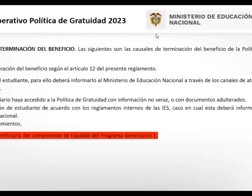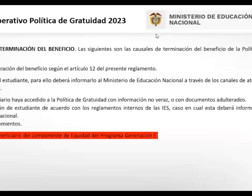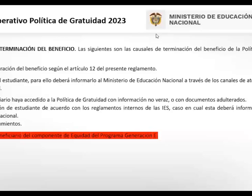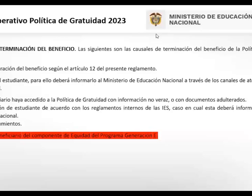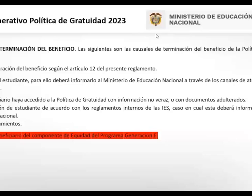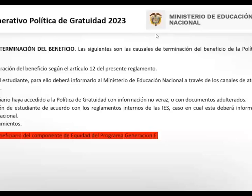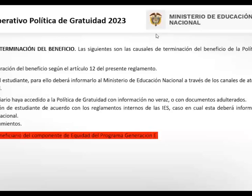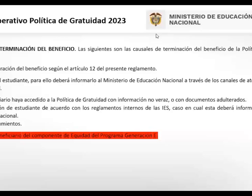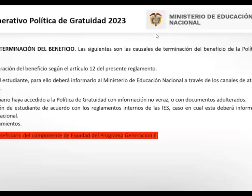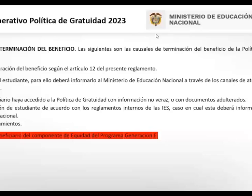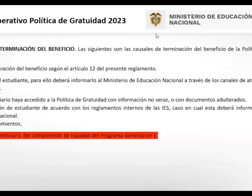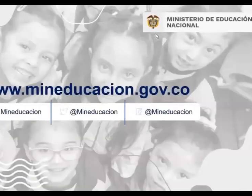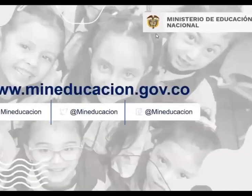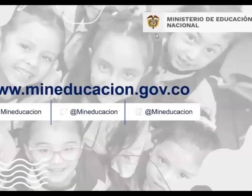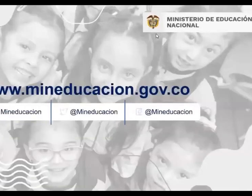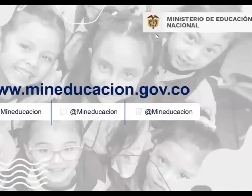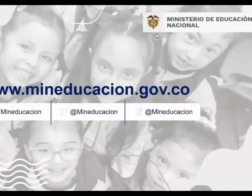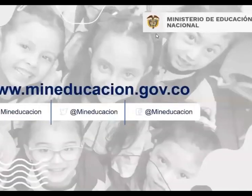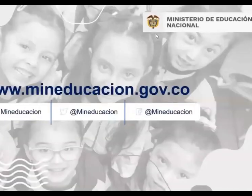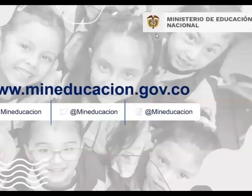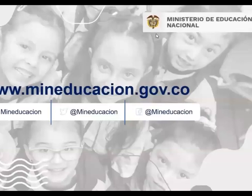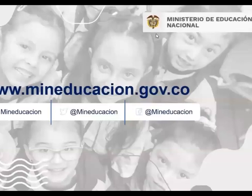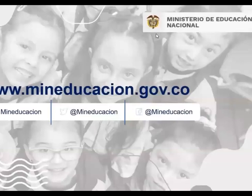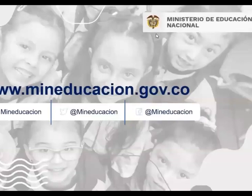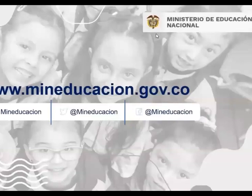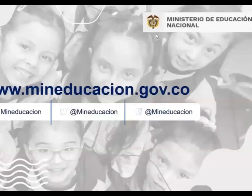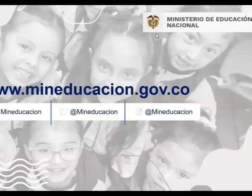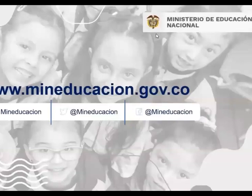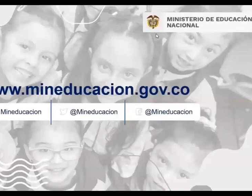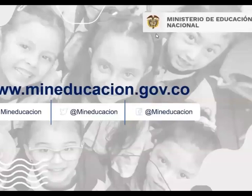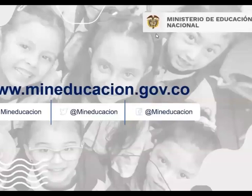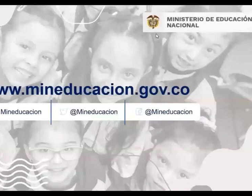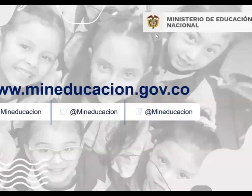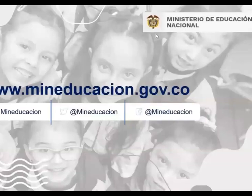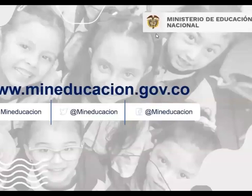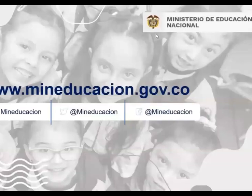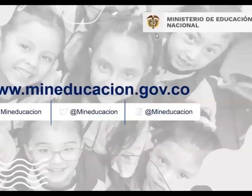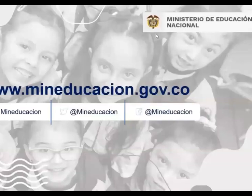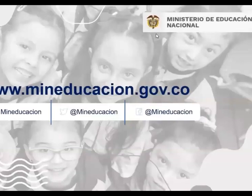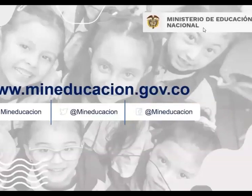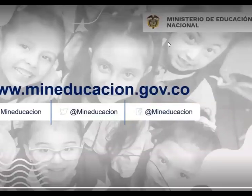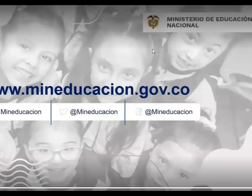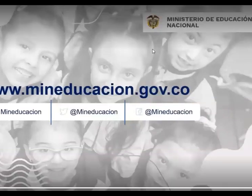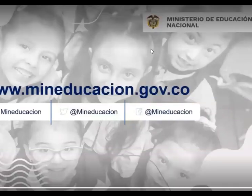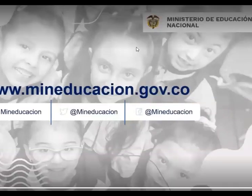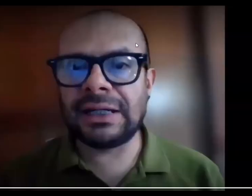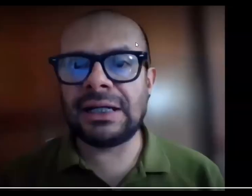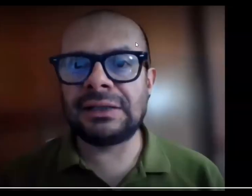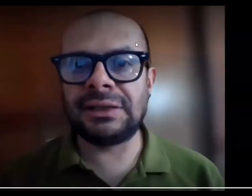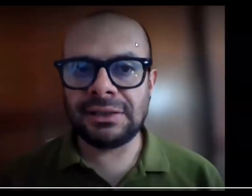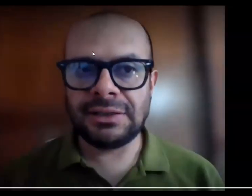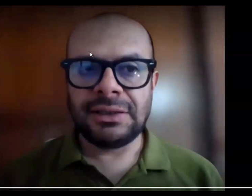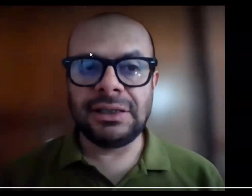de equidad y el programa de generación E eso digamos que es en resumen digamos que quedó para las preguntas que ustedes